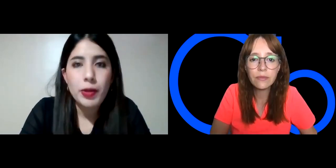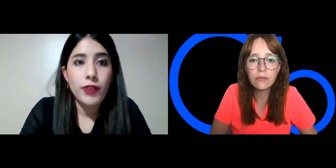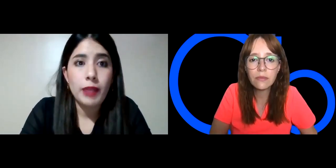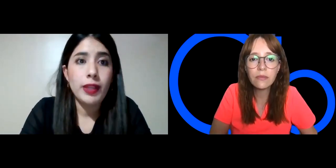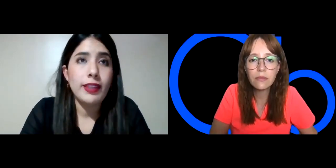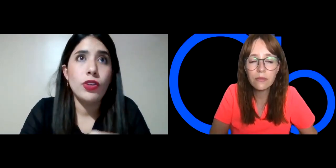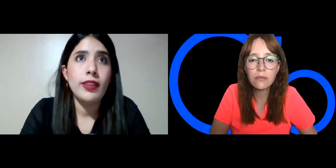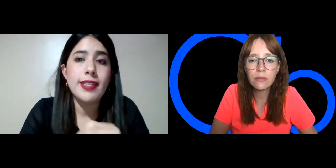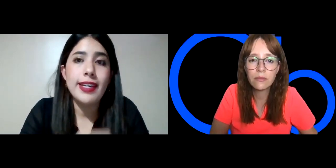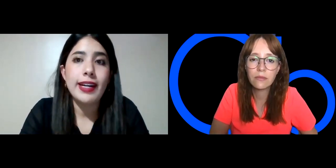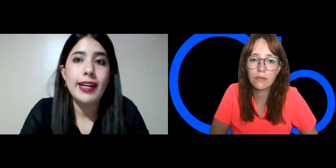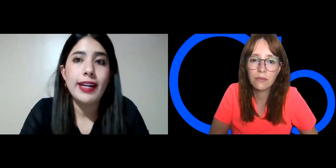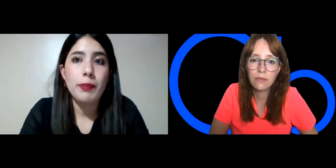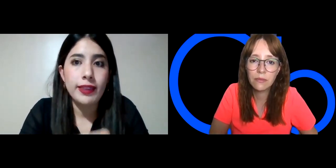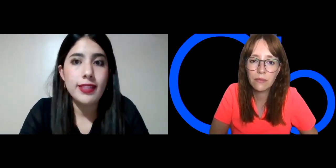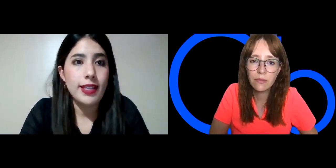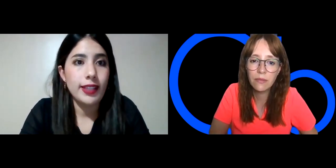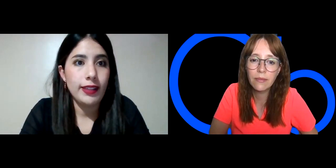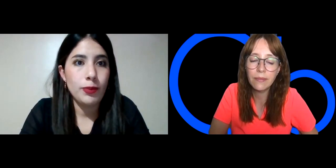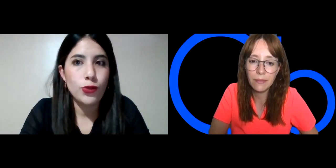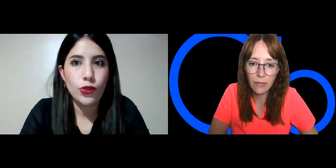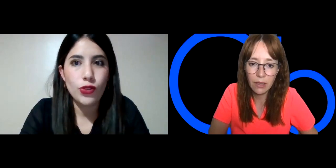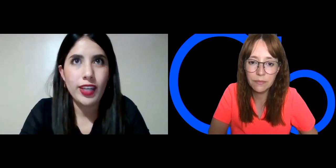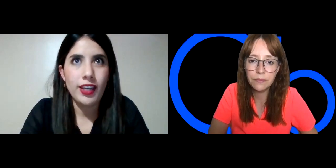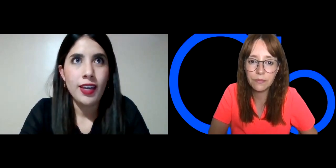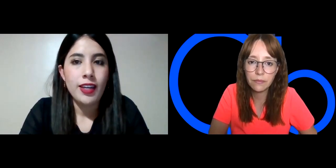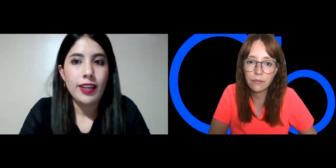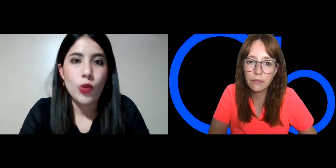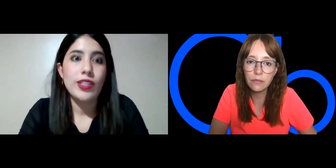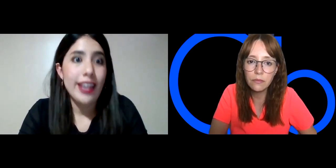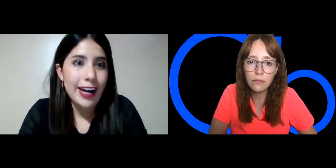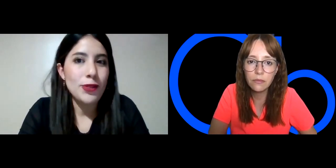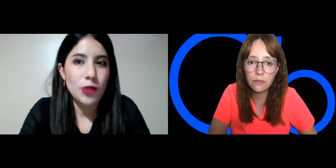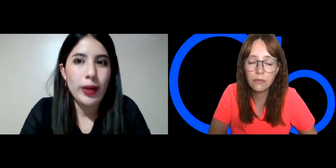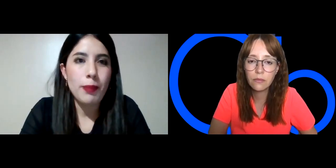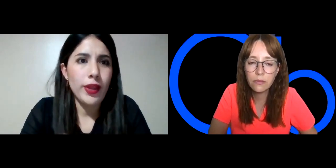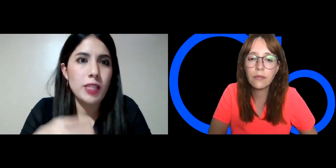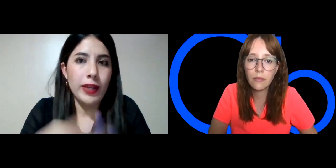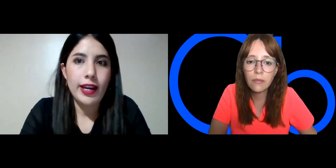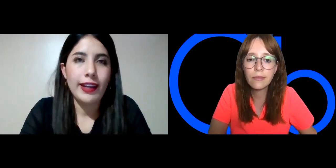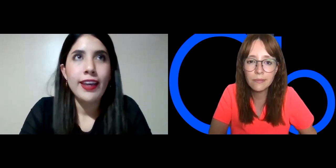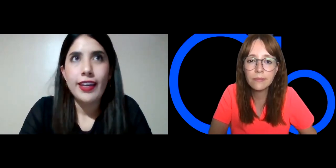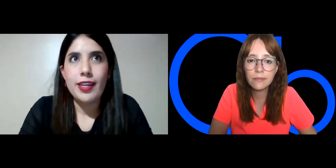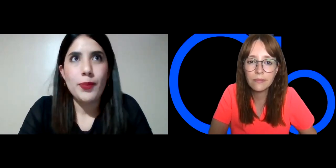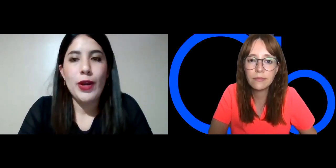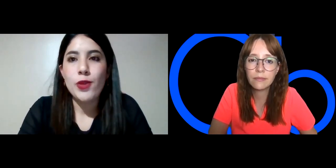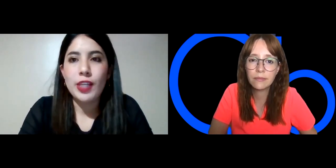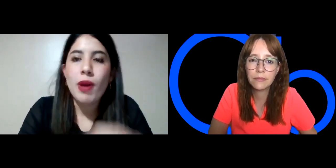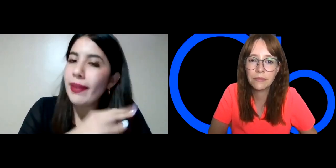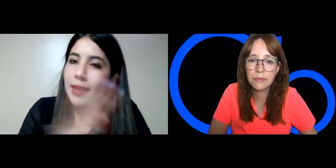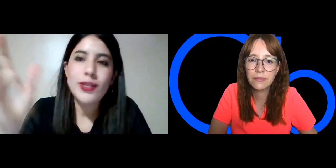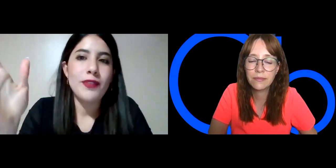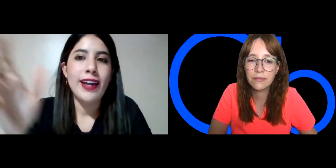entendería perfectamente. Son de esas herramientas de las que tenemos nosotros que auxiliarnos, ¿no? Para poder explicarle. Y bueno, si